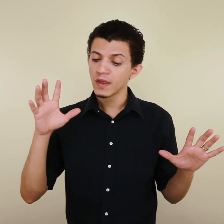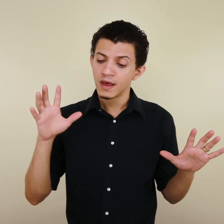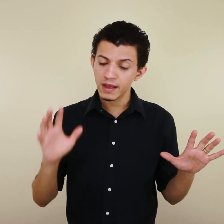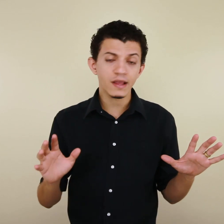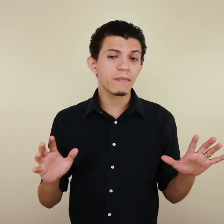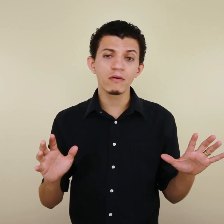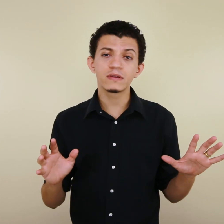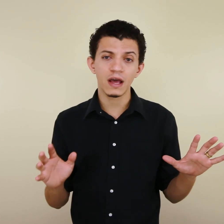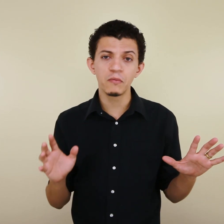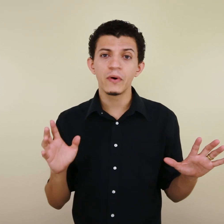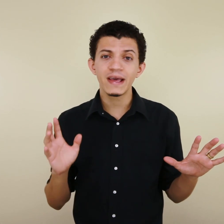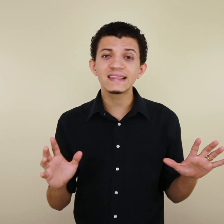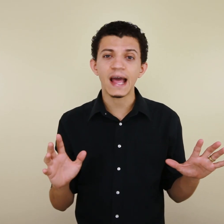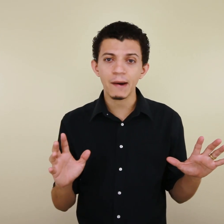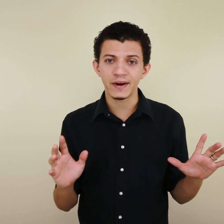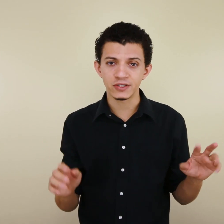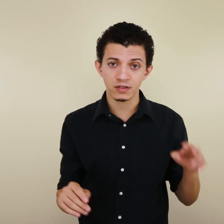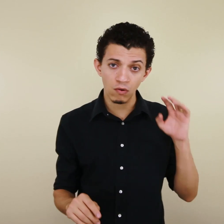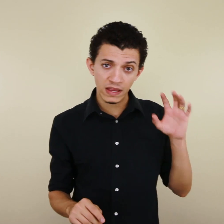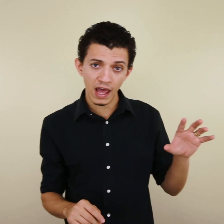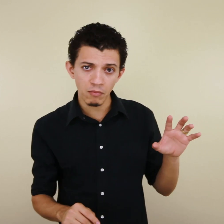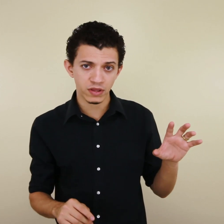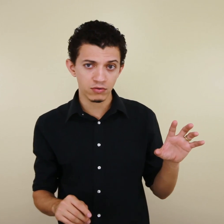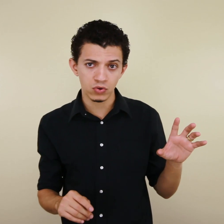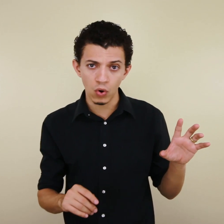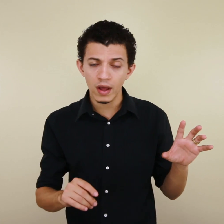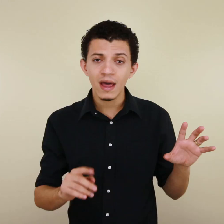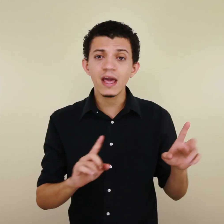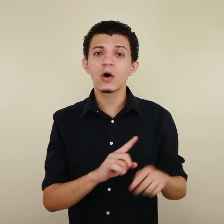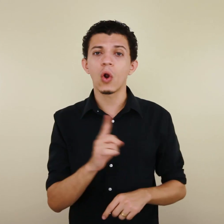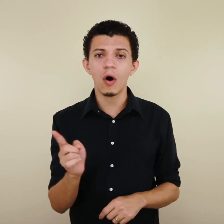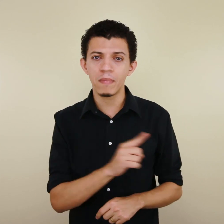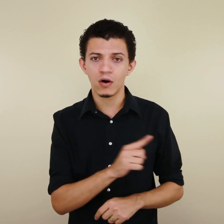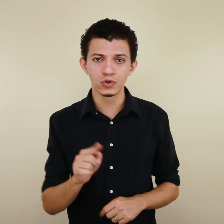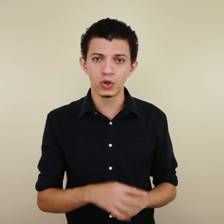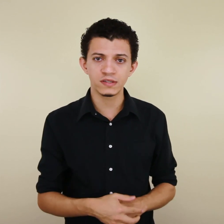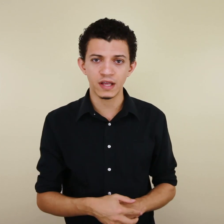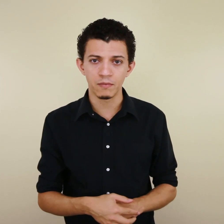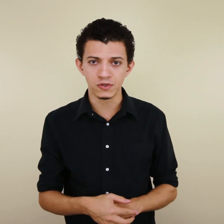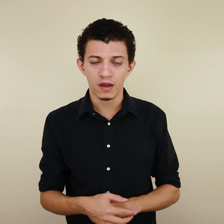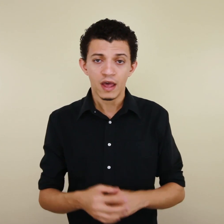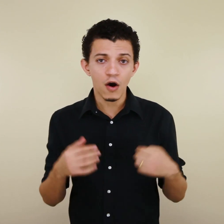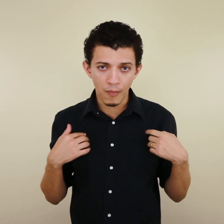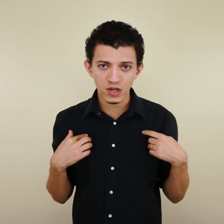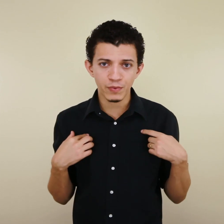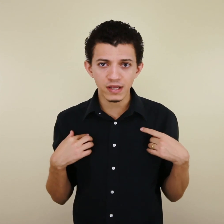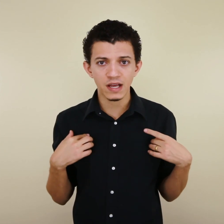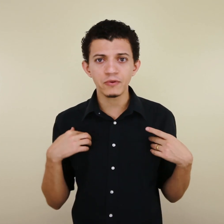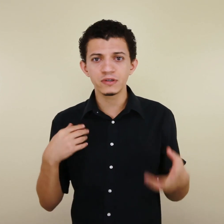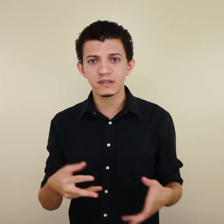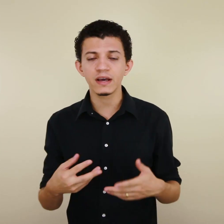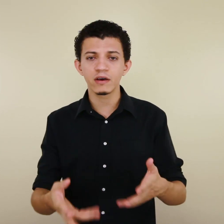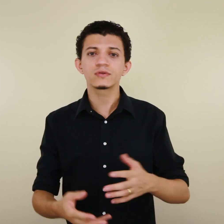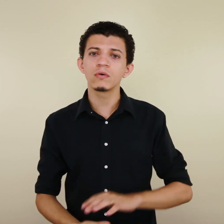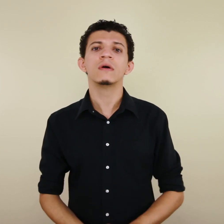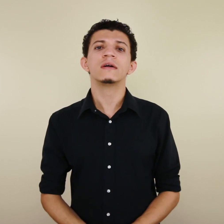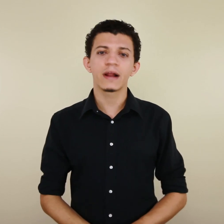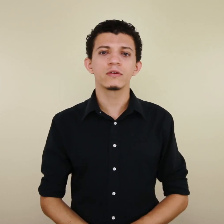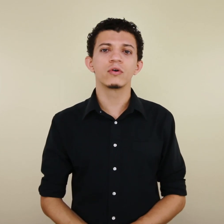e também o termo intérprete. Então, o termo tradutor engloba os dois termos. Eu posso, por exemplo, dizer que eu sou tradutor